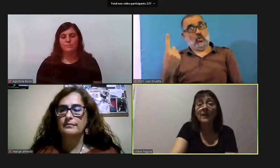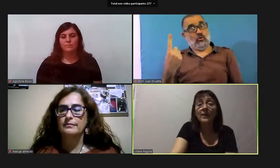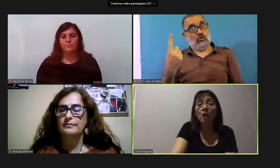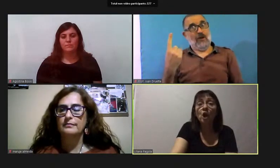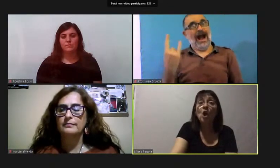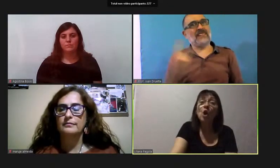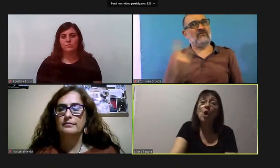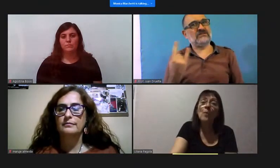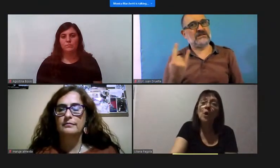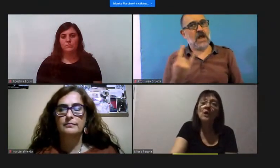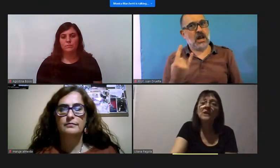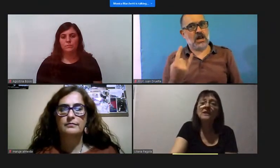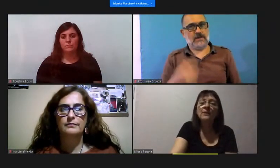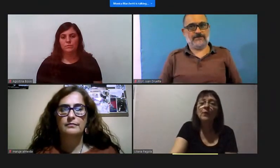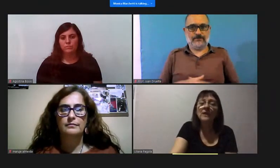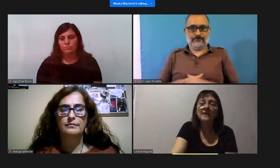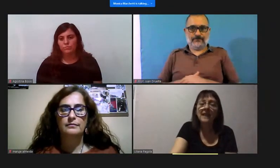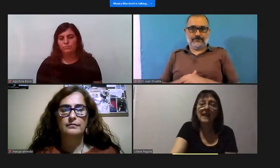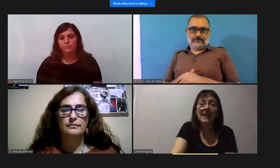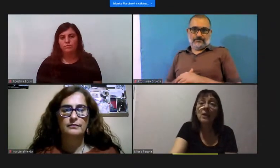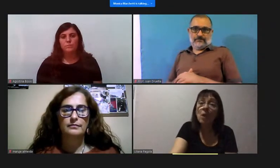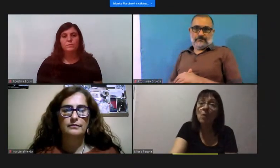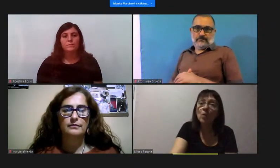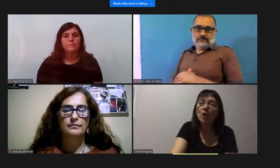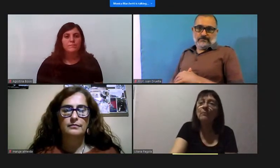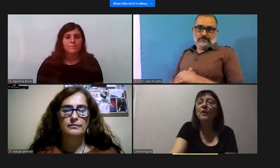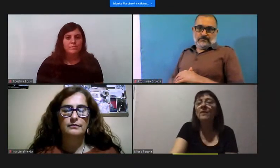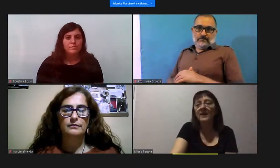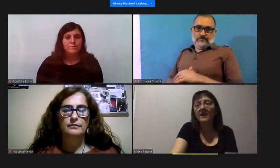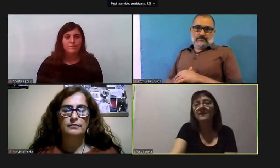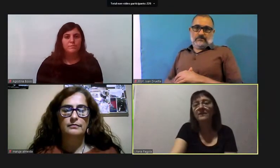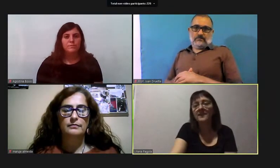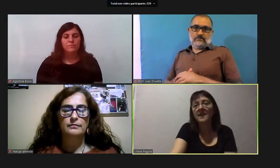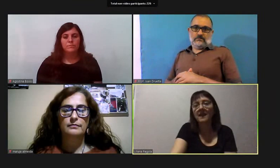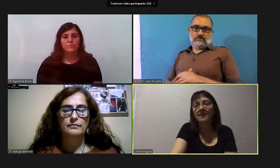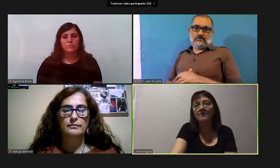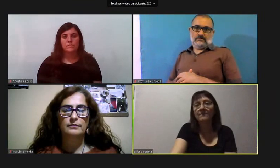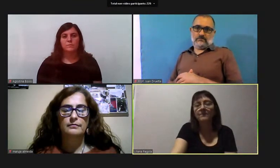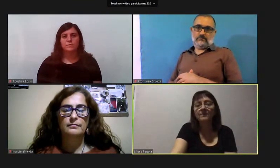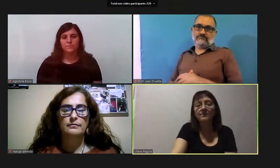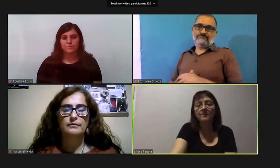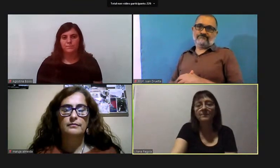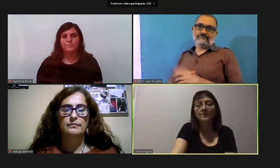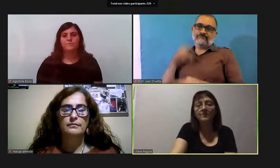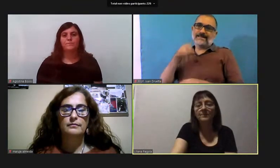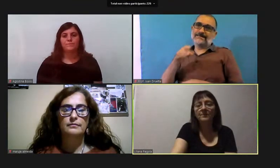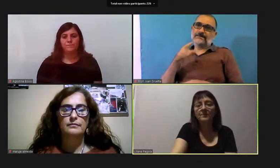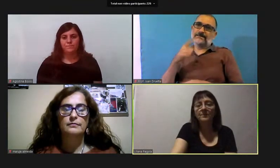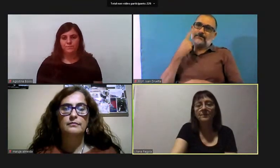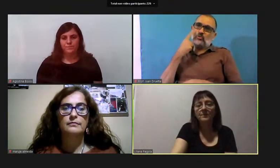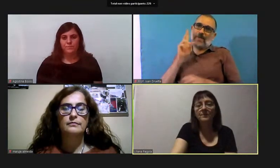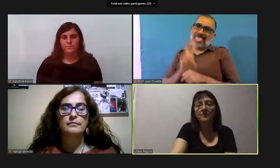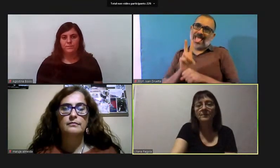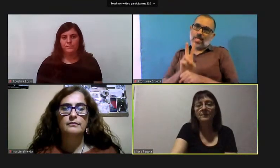el español como si fuese la lengua 1, pero de manera artificial.